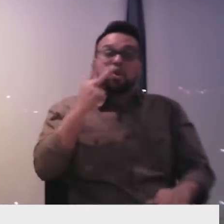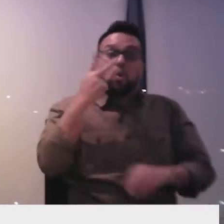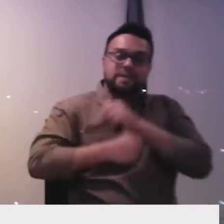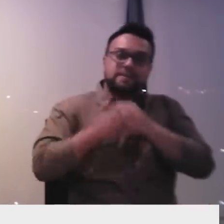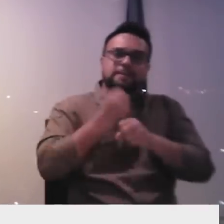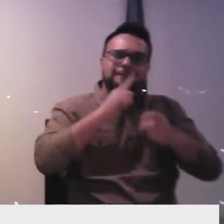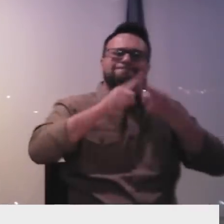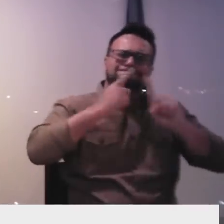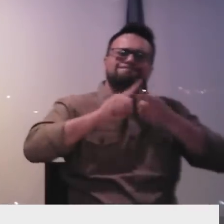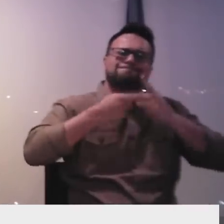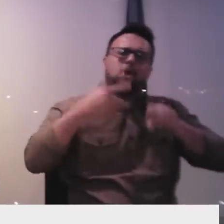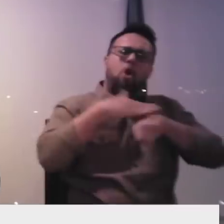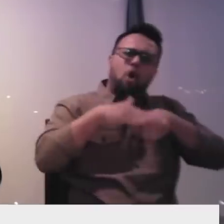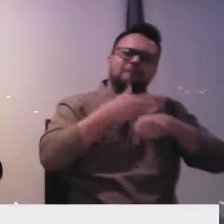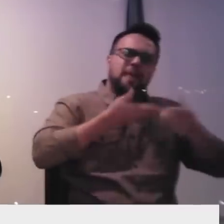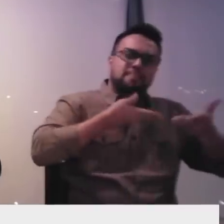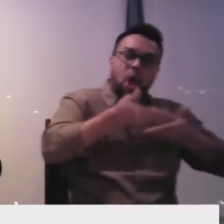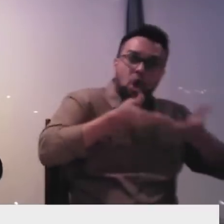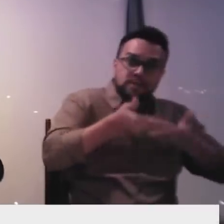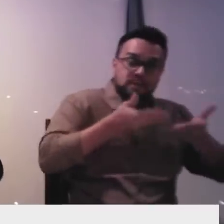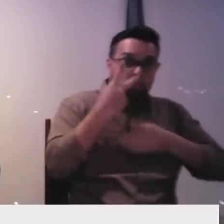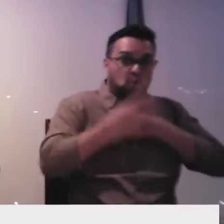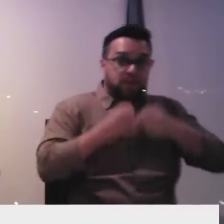negociação, né?